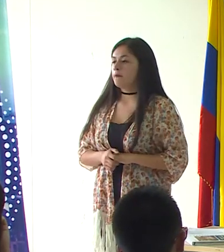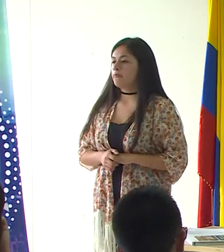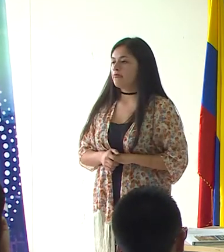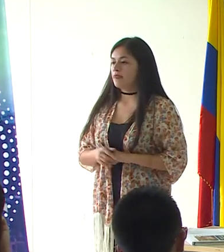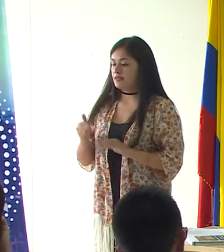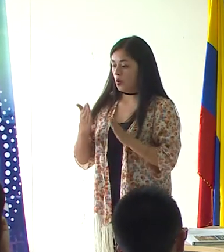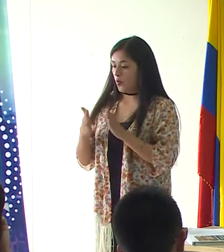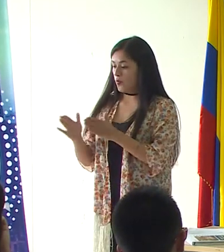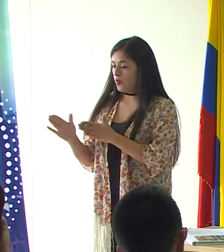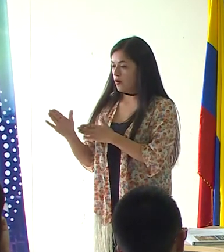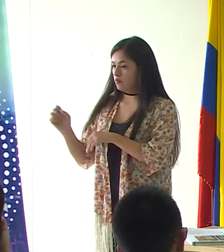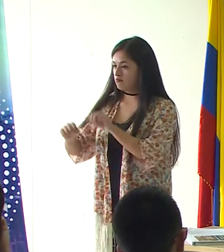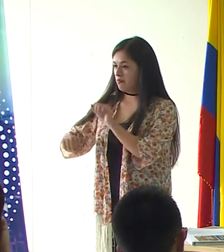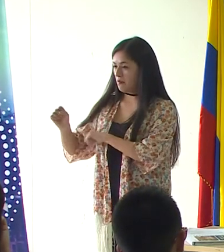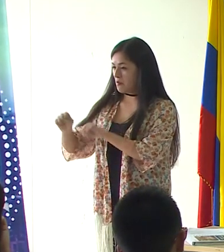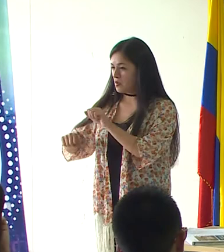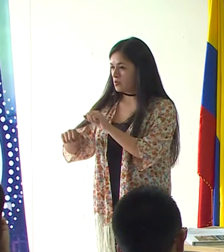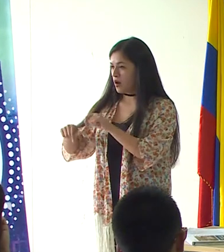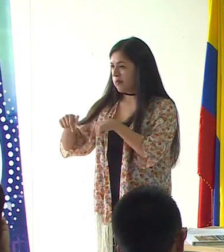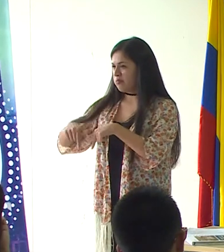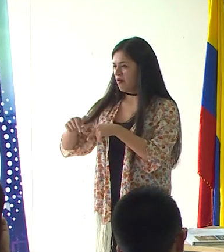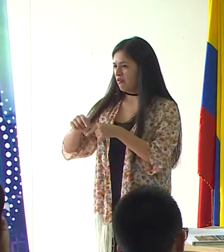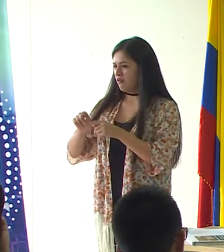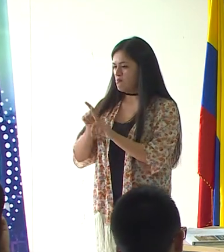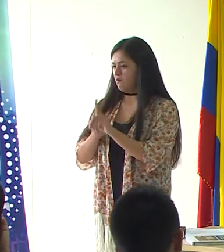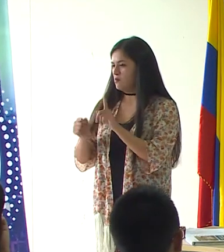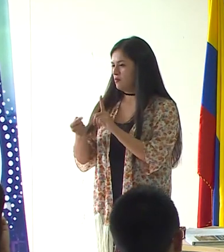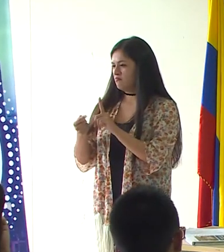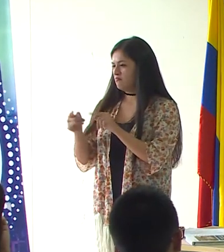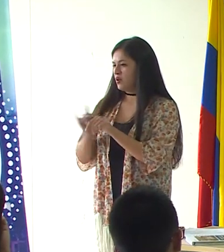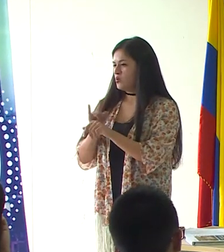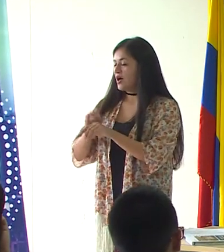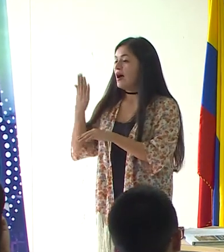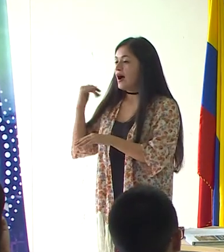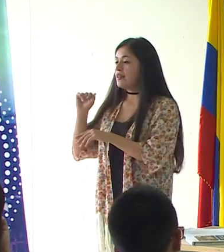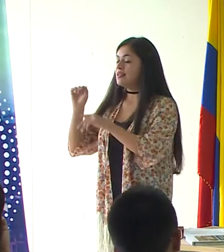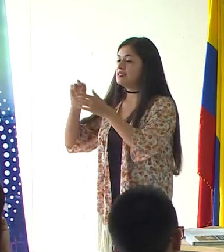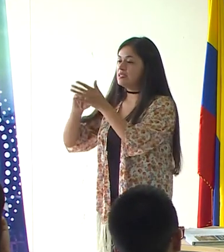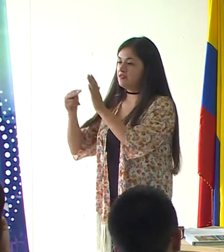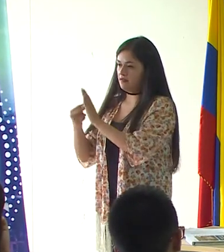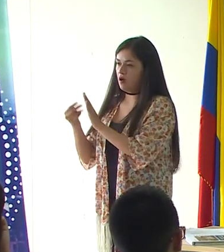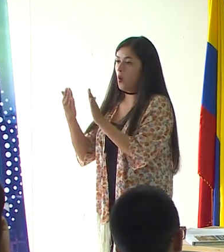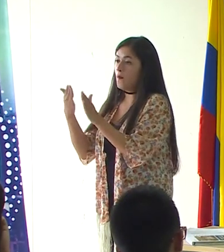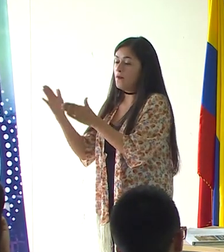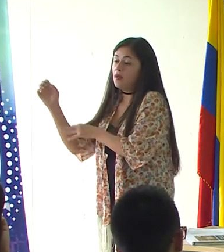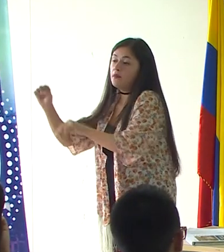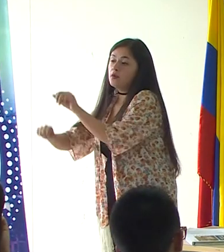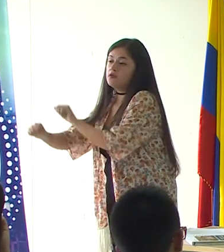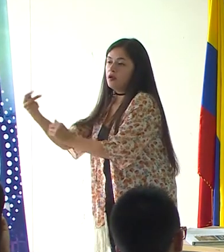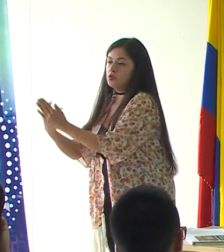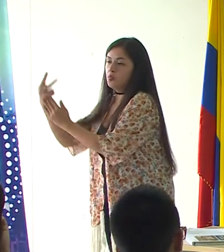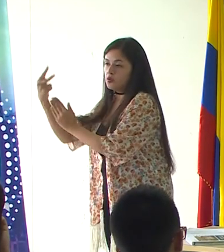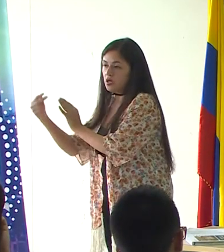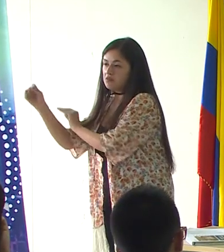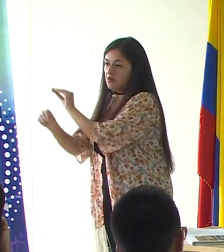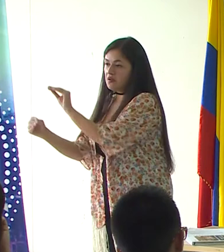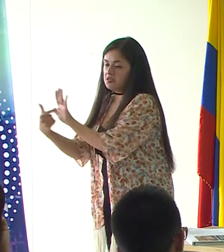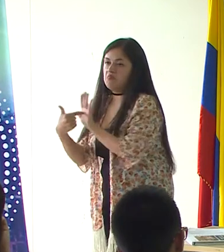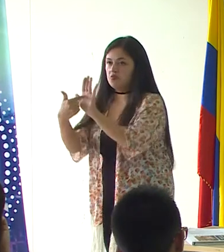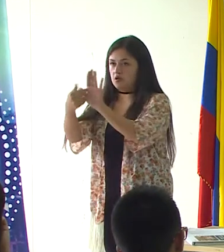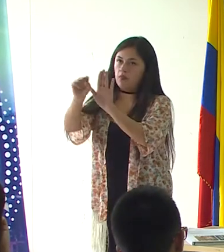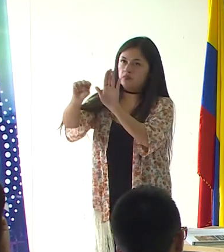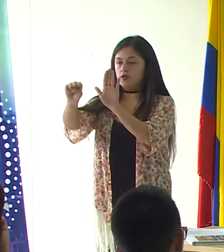plan parcial acá se desvirtuó como pasa todo acá y terminó convirtiéndose en un instrumento para congelar precios del suelo